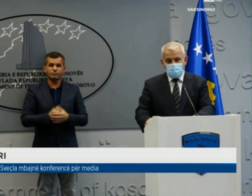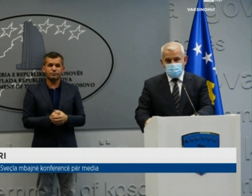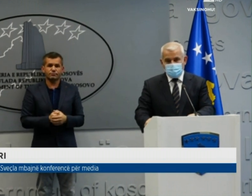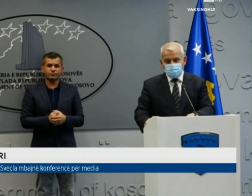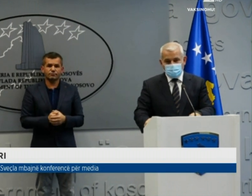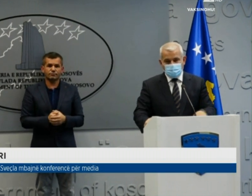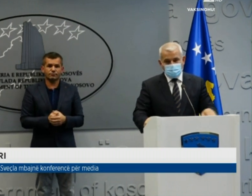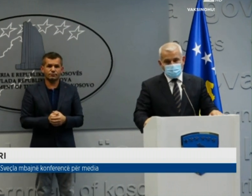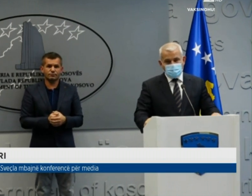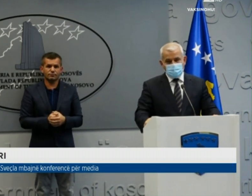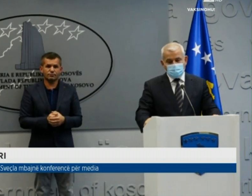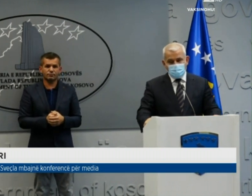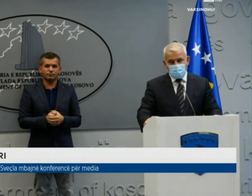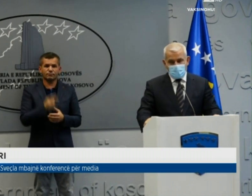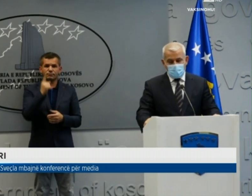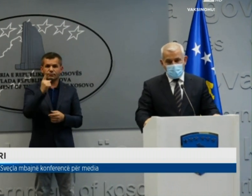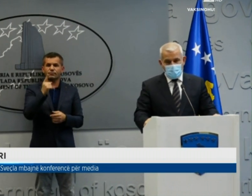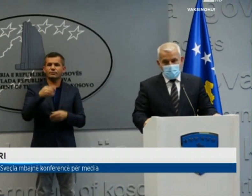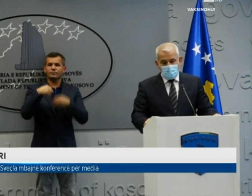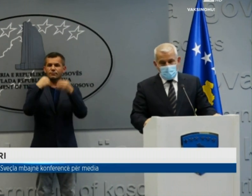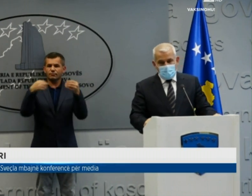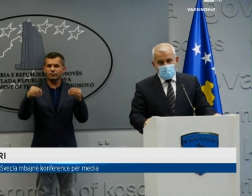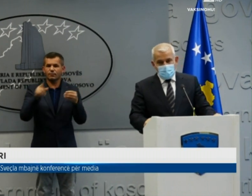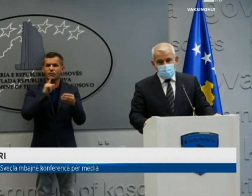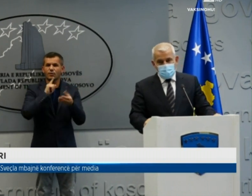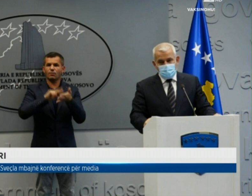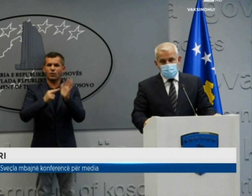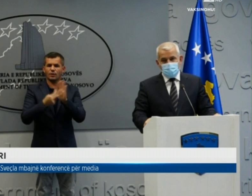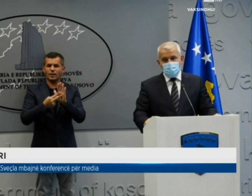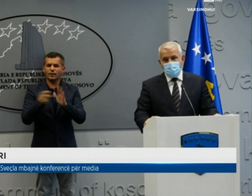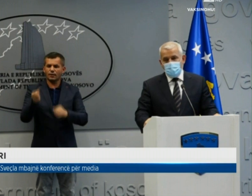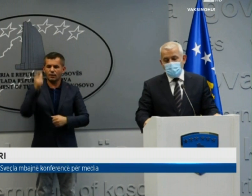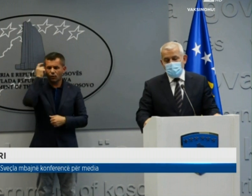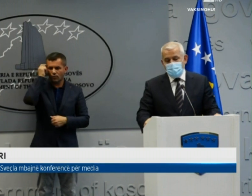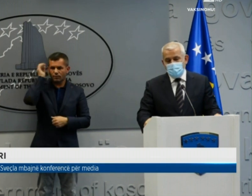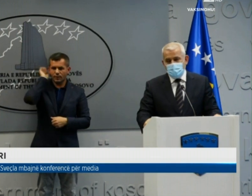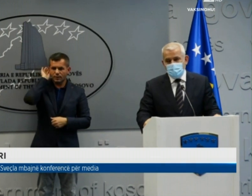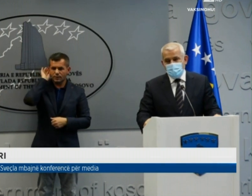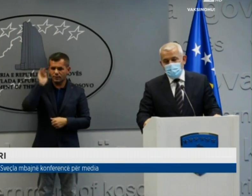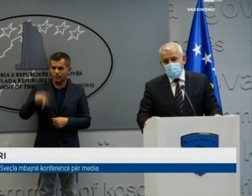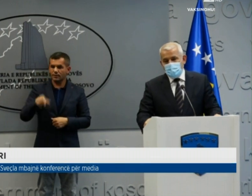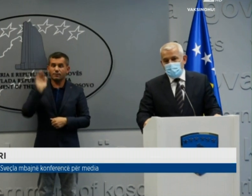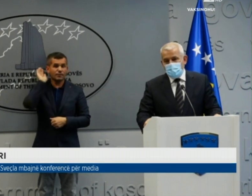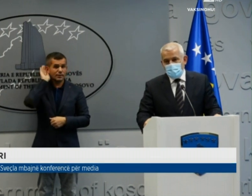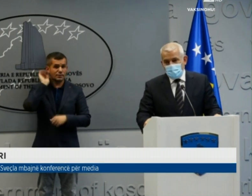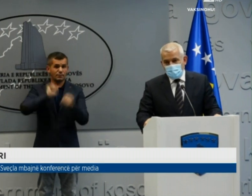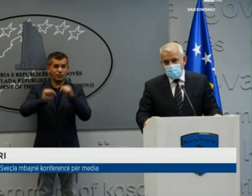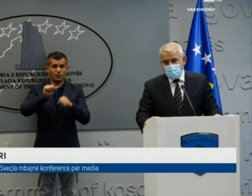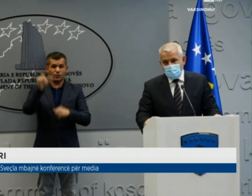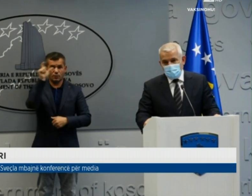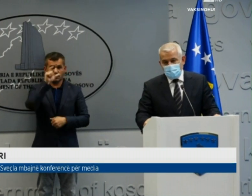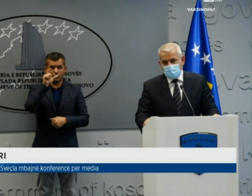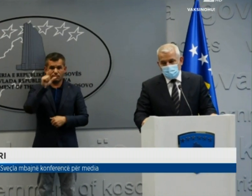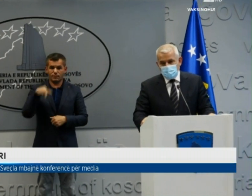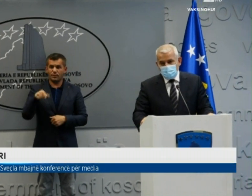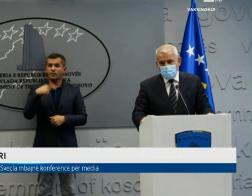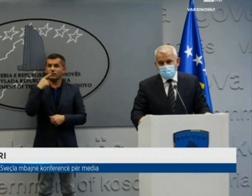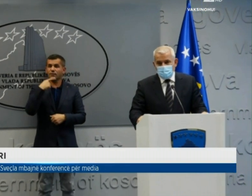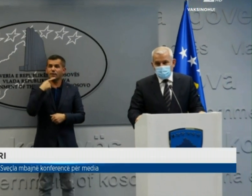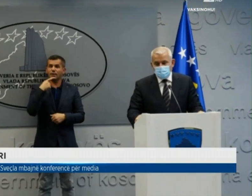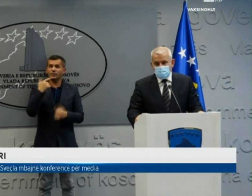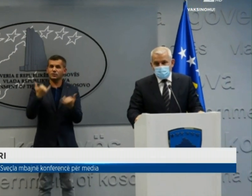çështje. Si dhe një deklarim politik, zoti kryeministër, ministri serbi mbrojtjes Vulin Slobjaditës ka thënë